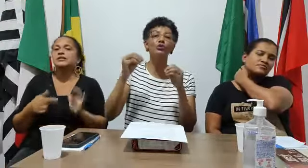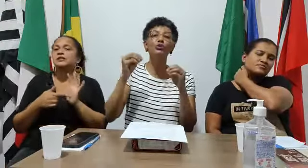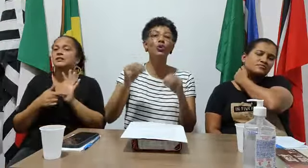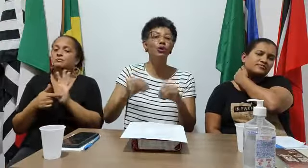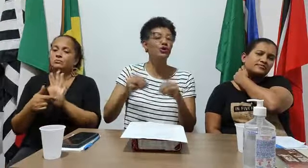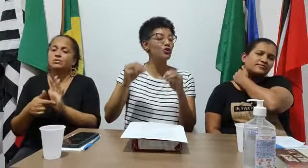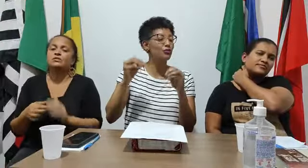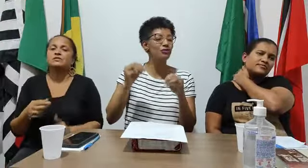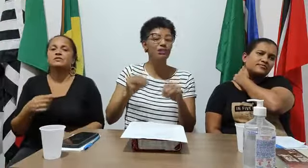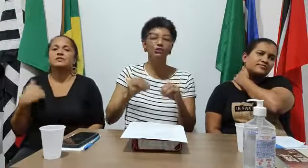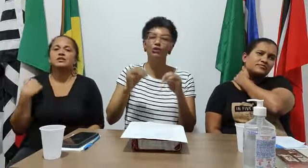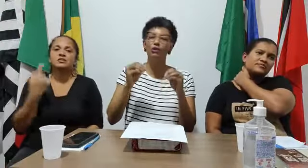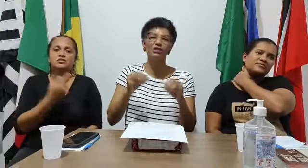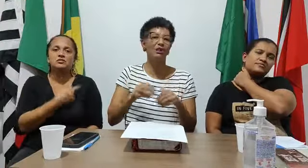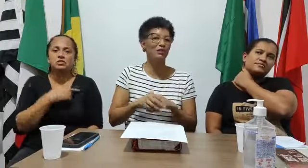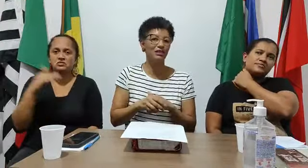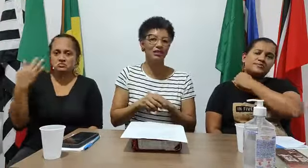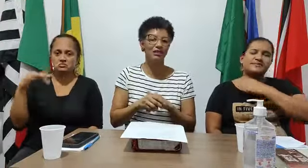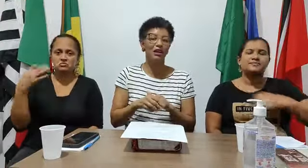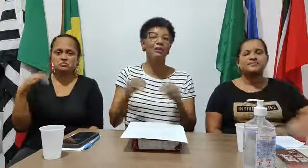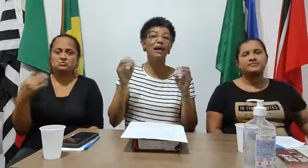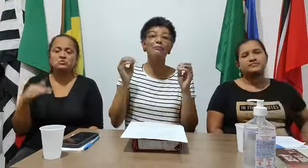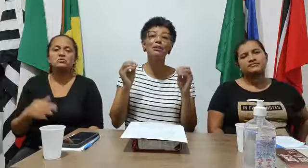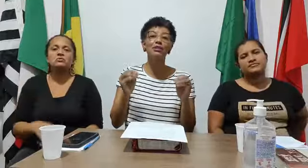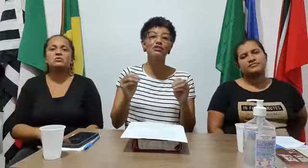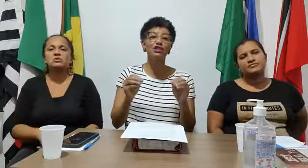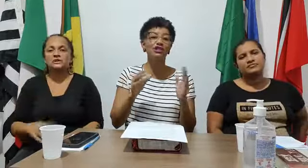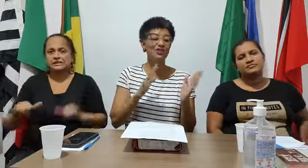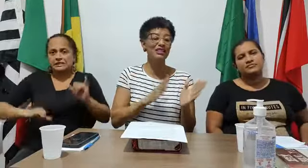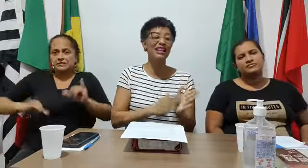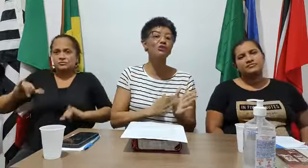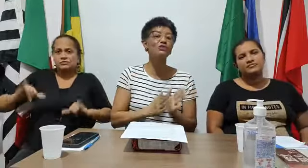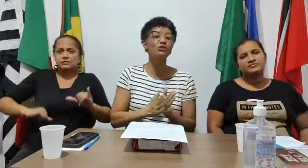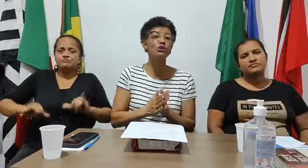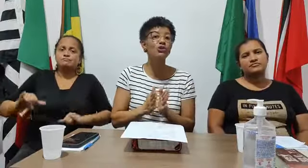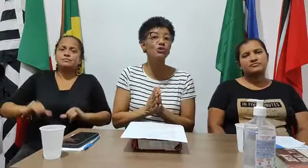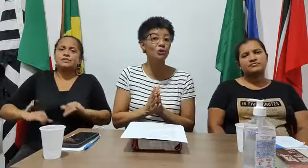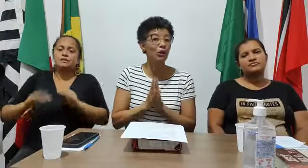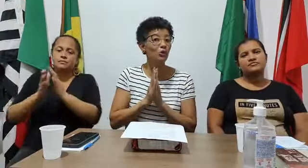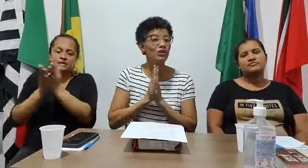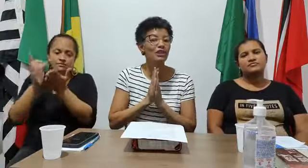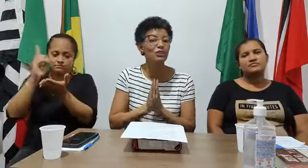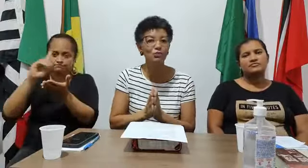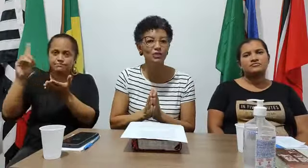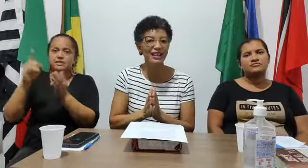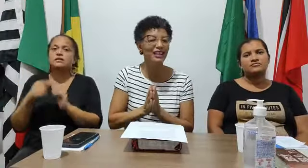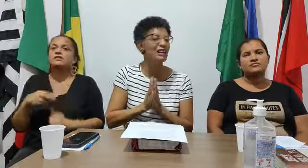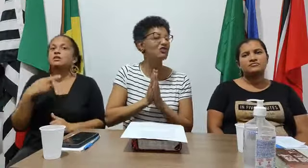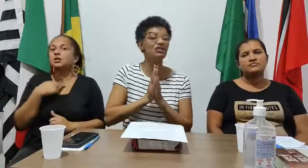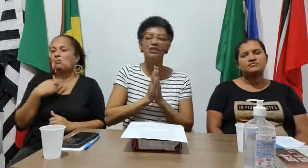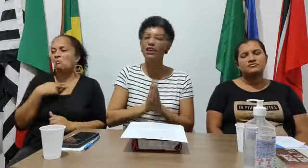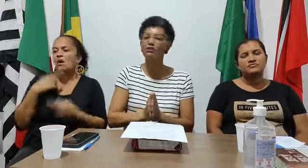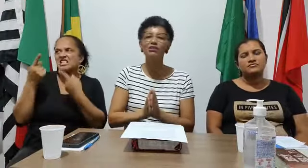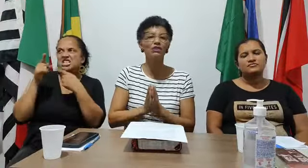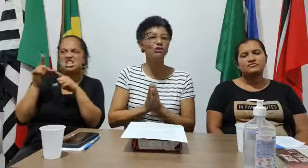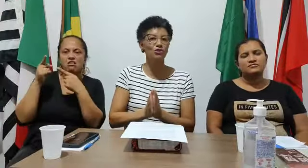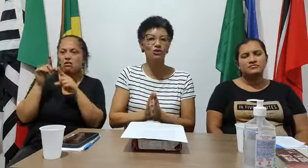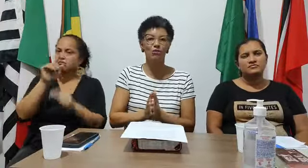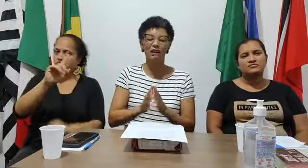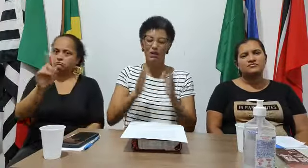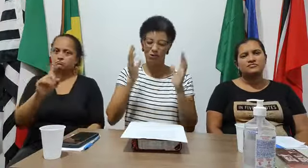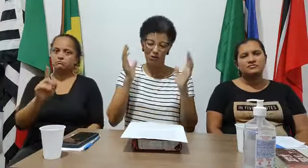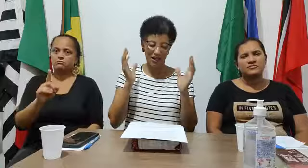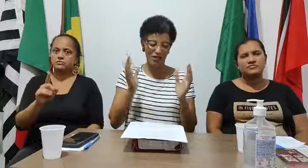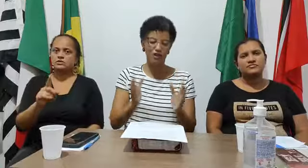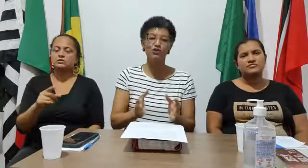consigo dor, sofrimento, consequências. Porque a Bíblia diz, de Deus não se zomba. Ouça isso, mulher. De Deus não se